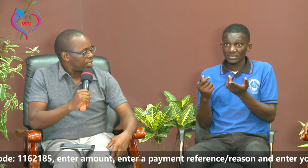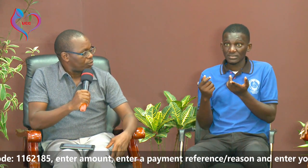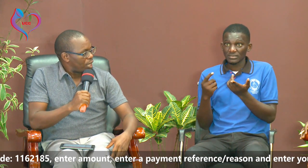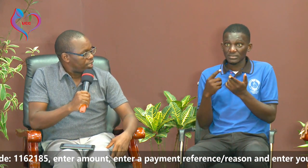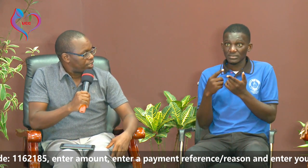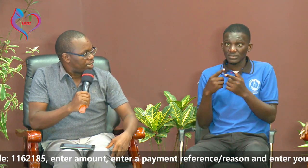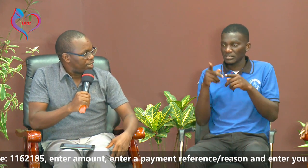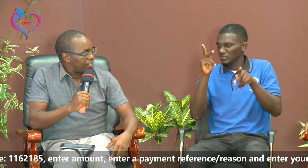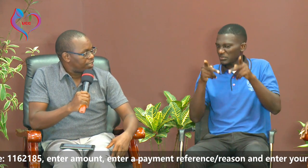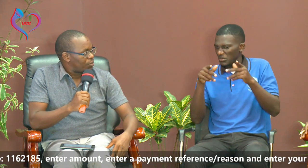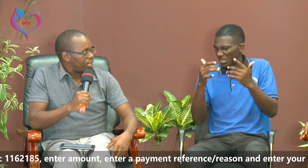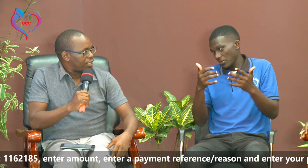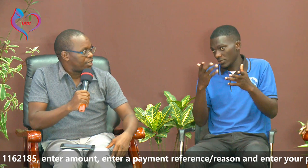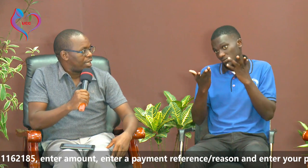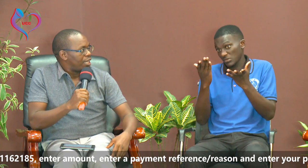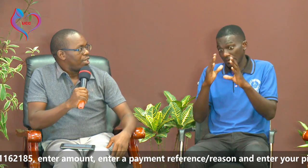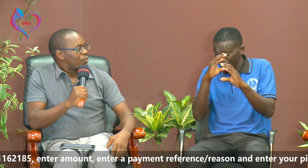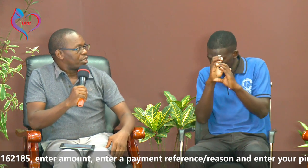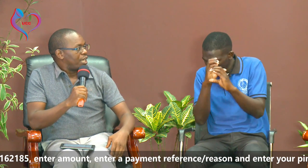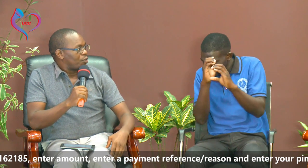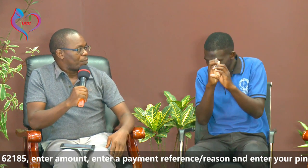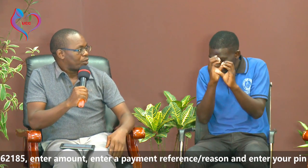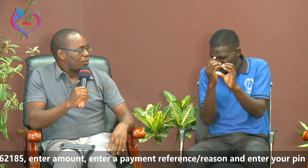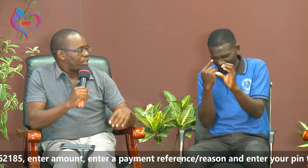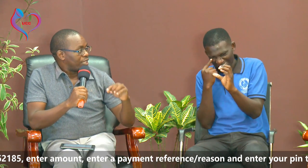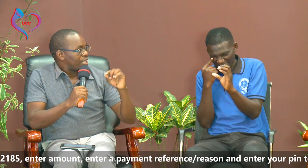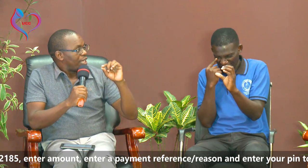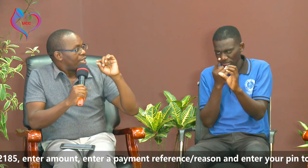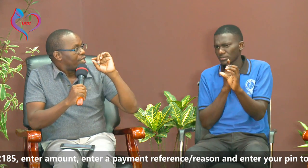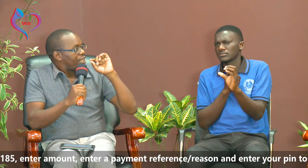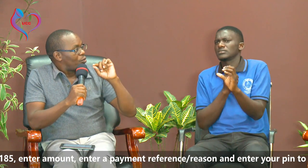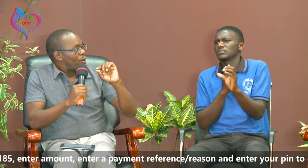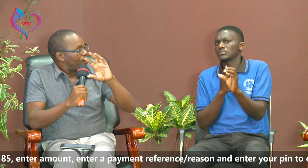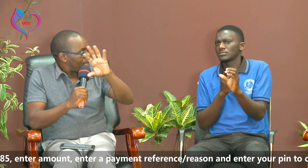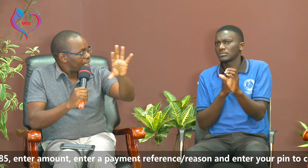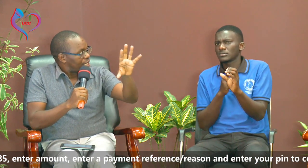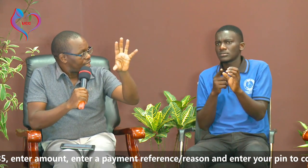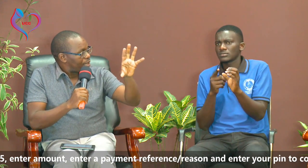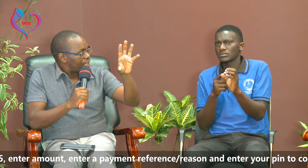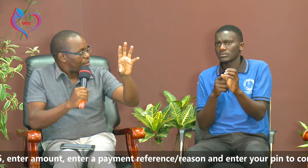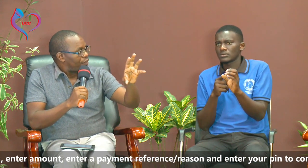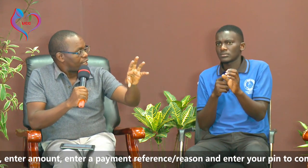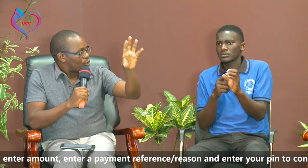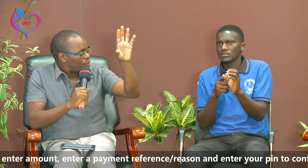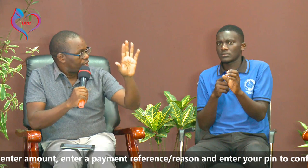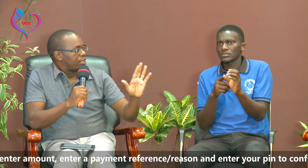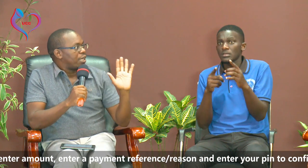anti kapukalingize kalenzi ne mukalingiza musikane kuba kuita kulingiza la yewu alitasasira bazadde bafenga teri kulingiza